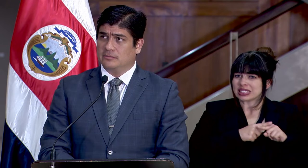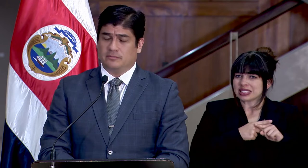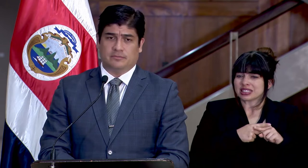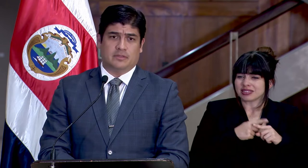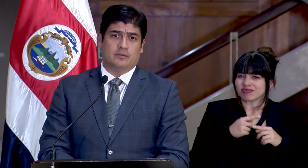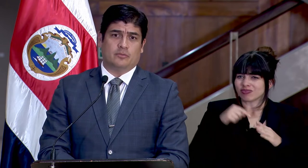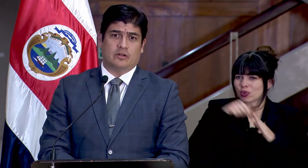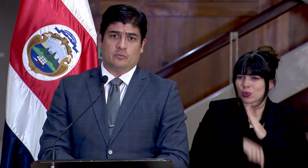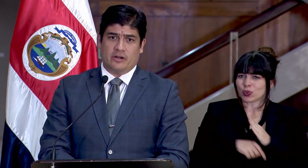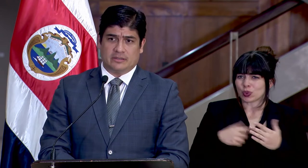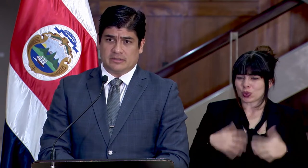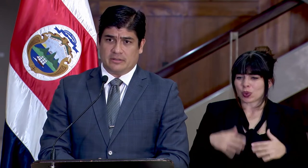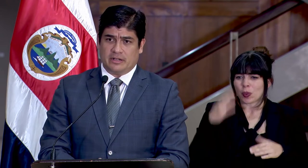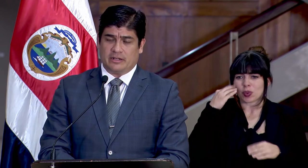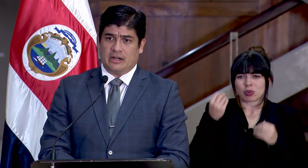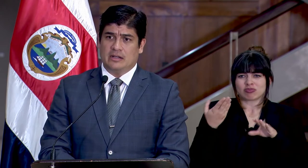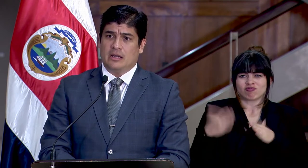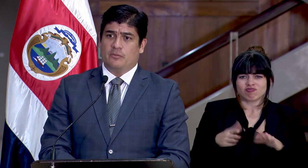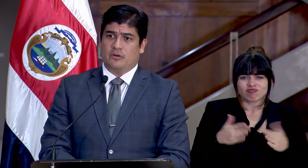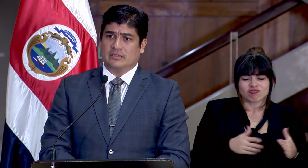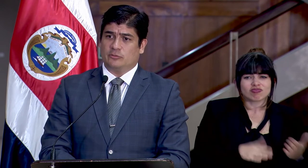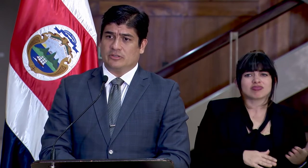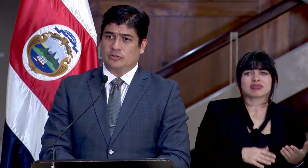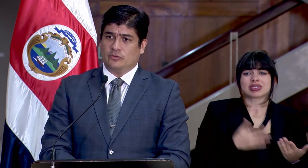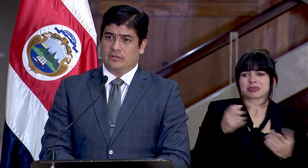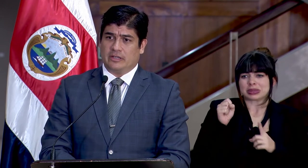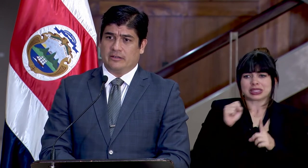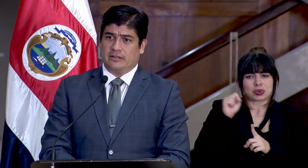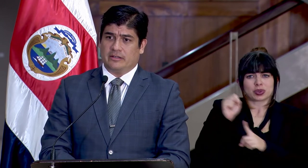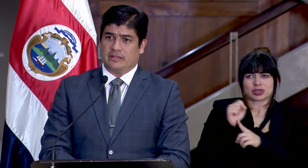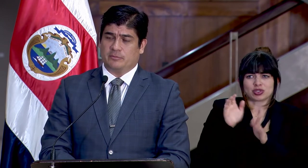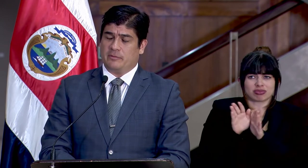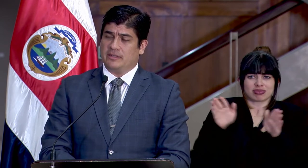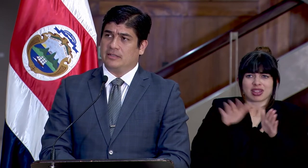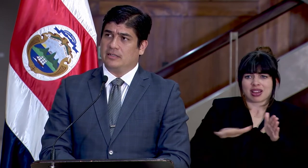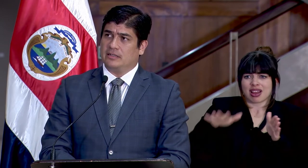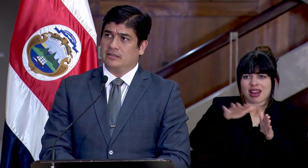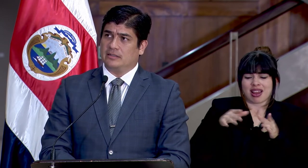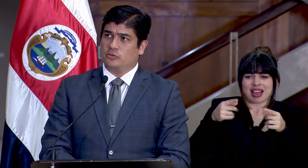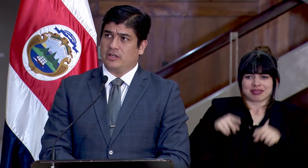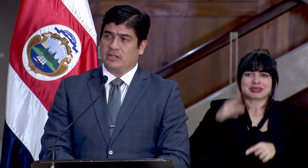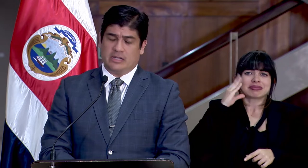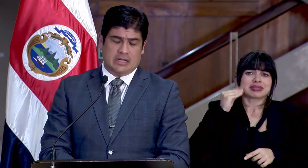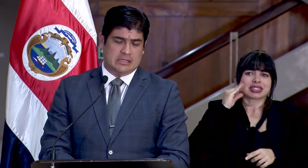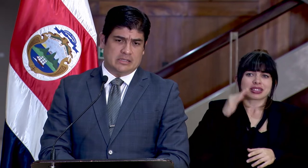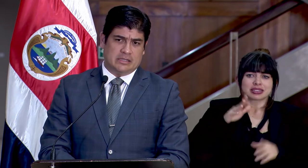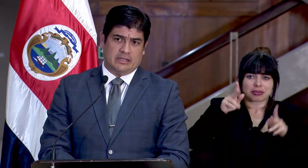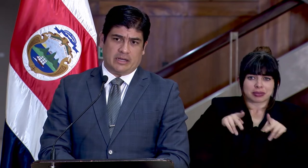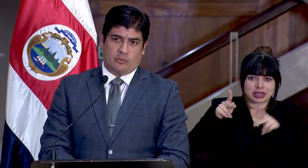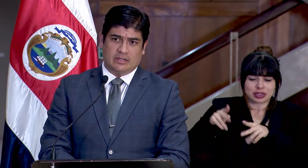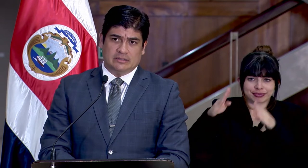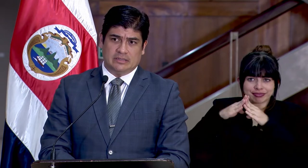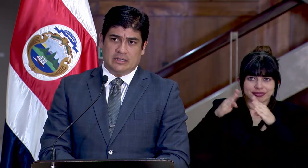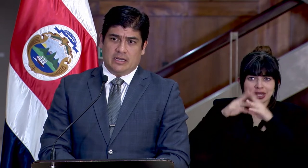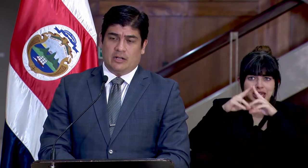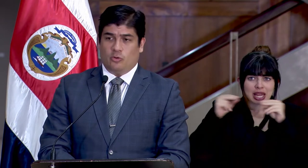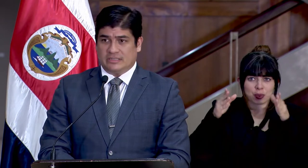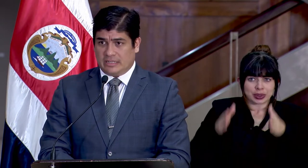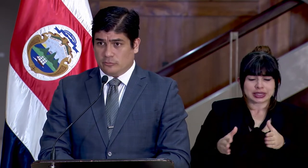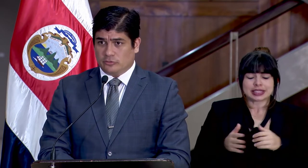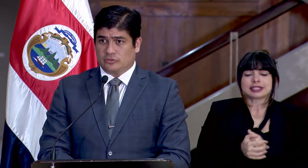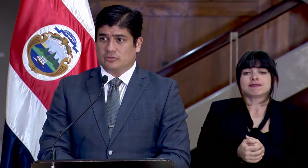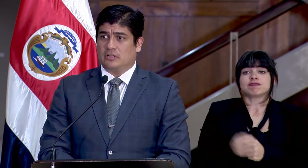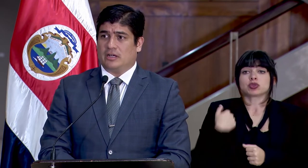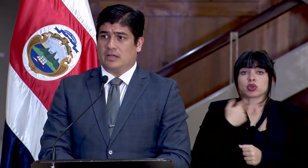profundamente por las muertes y en general por la situación que experimenta la ciudadanía nicaragüense.